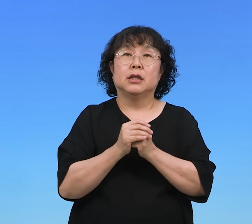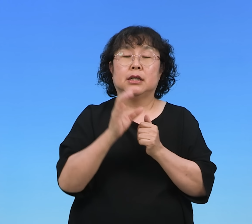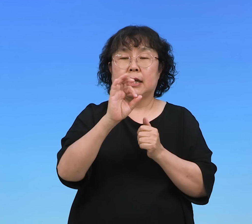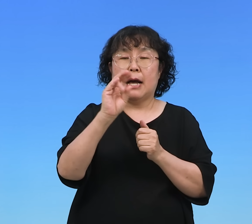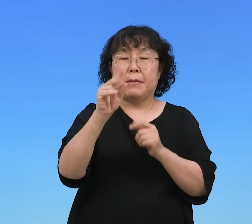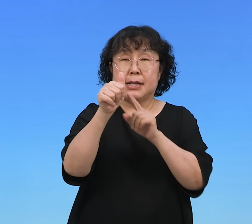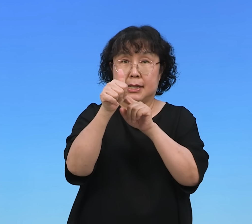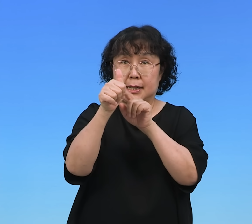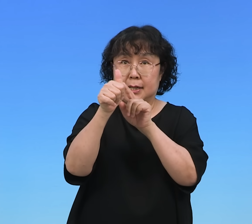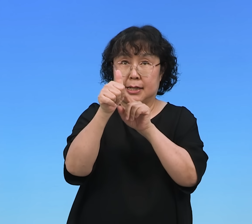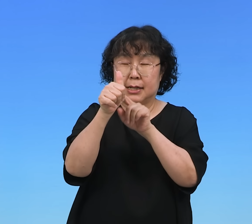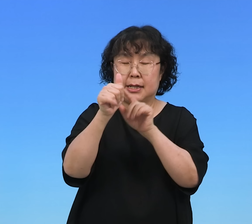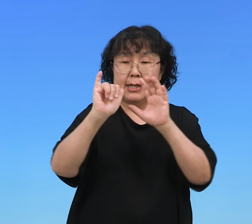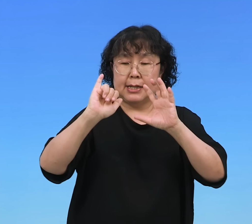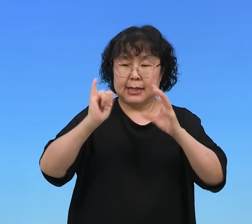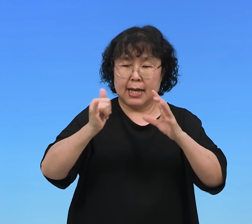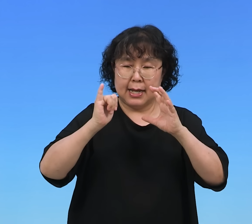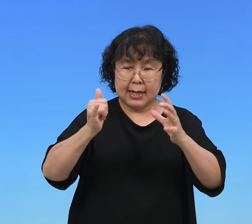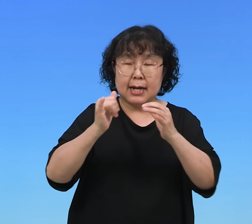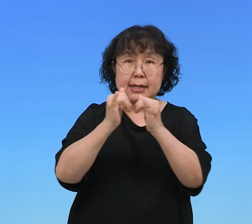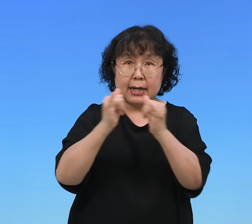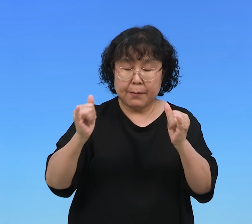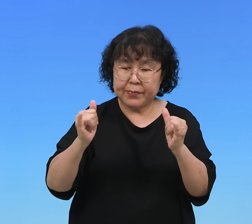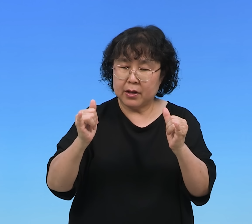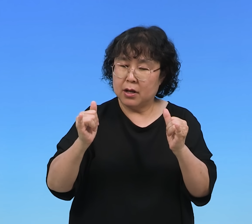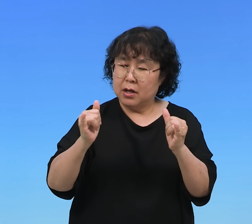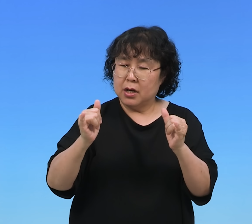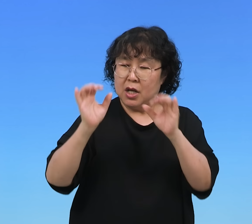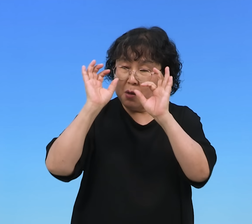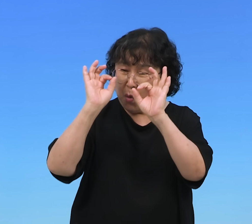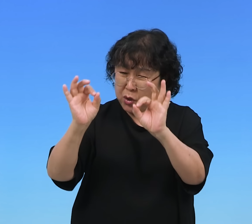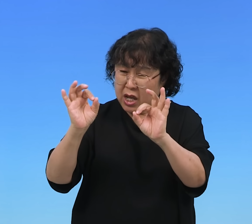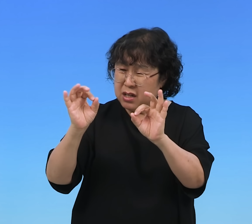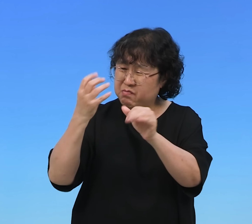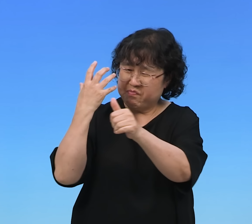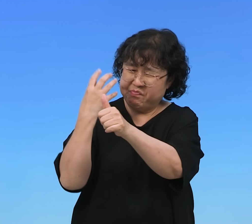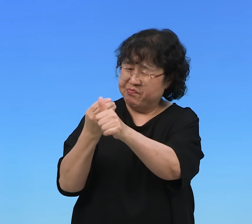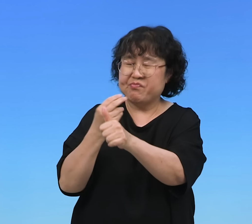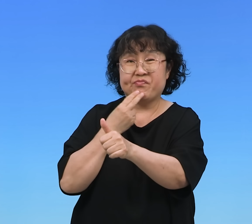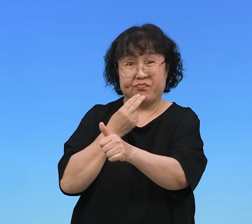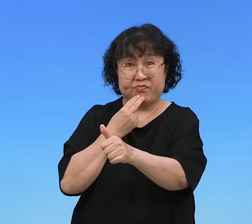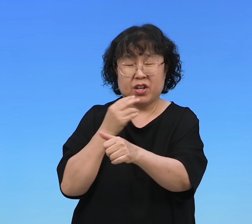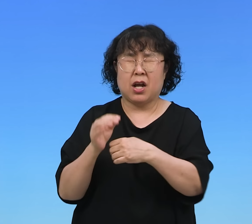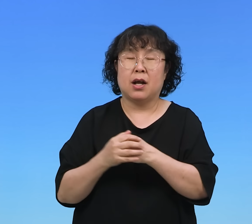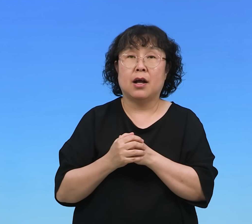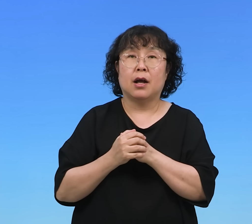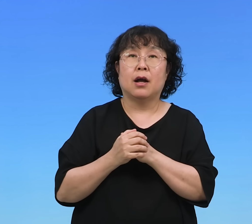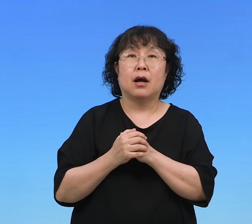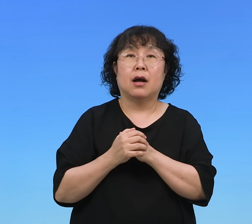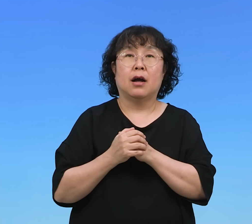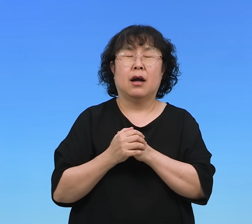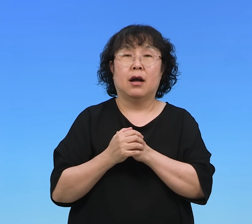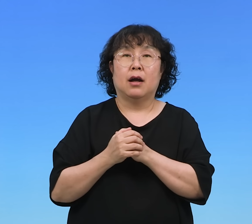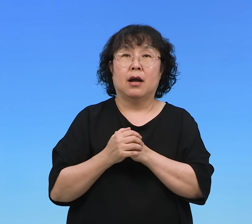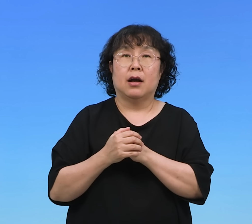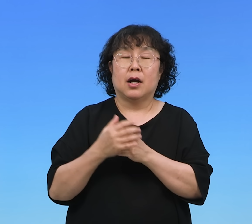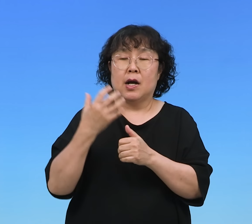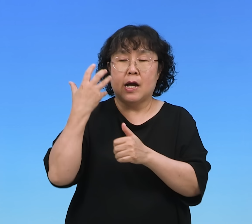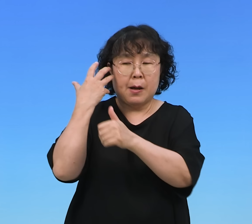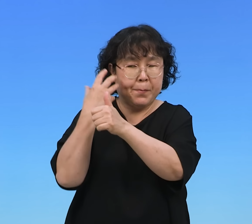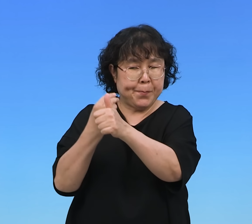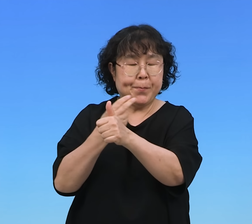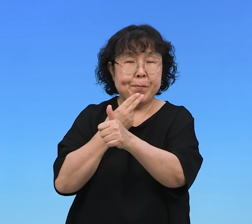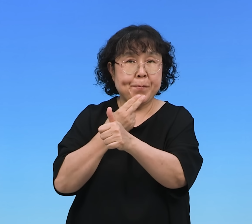야벳은 세상 사람들 보기에는 매력이 별로 없습니다. 주목받을 거리가 별로 없습니다. 그런데 그 매력